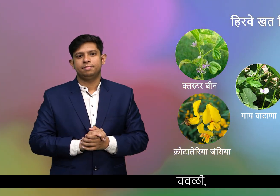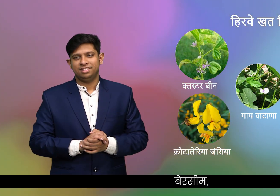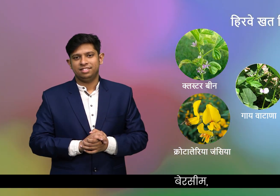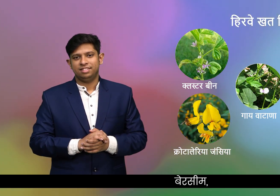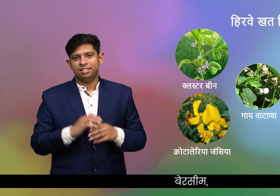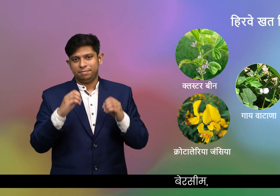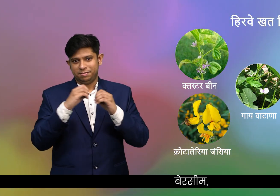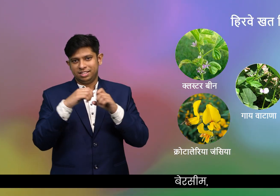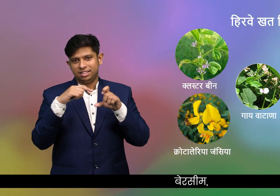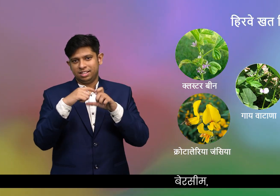बेरसीम,